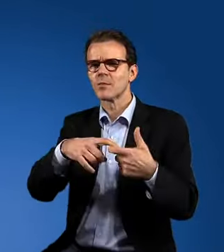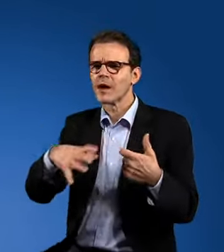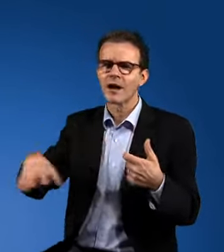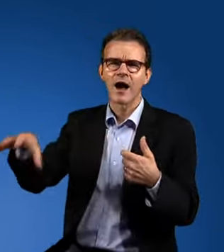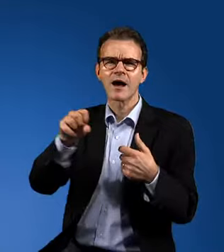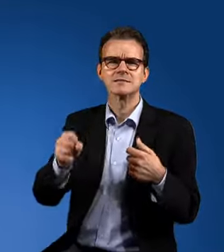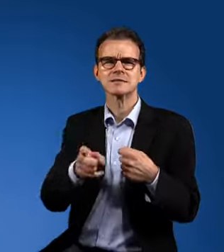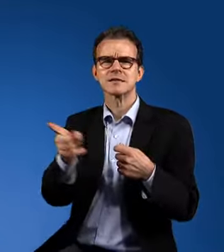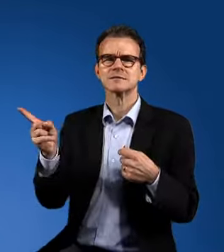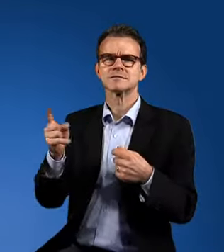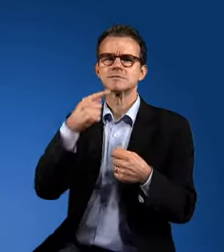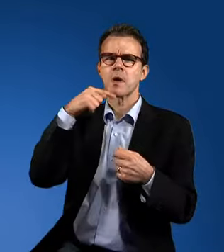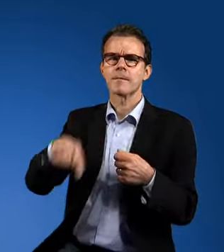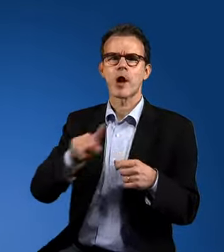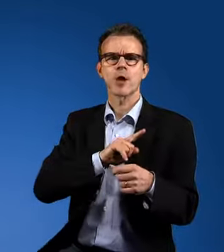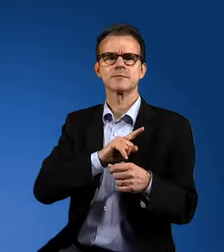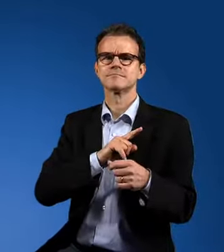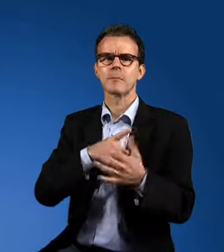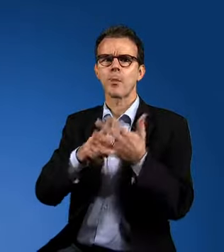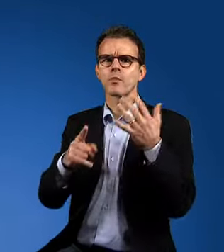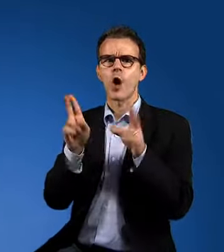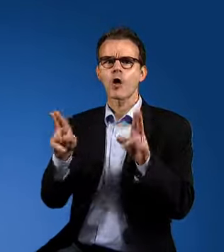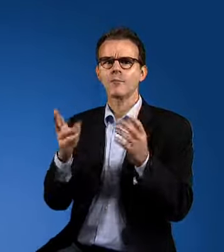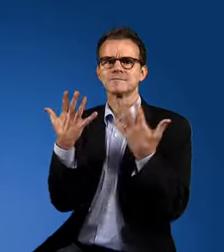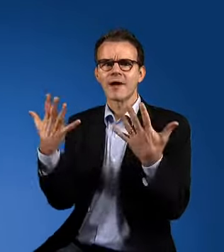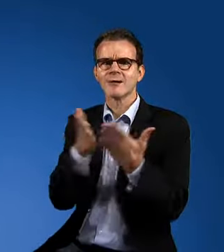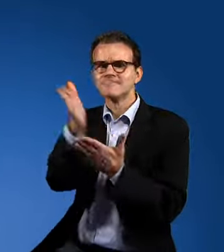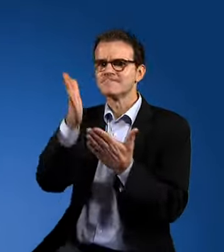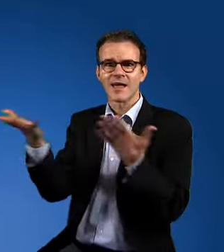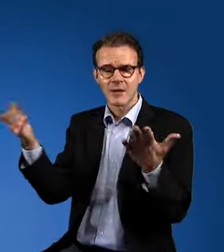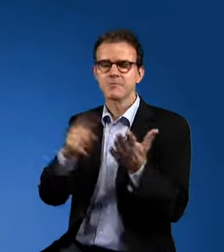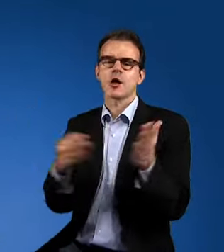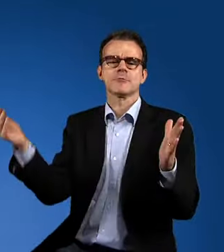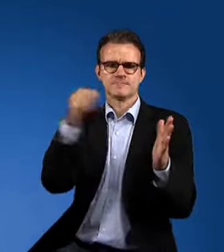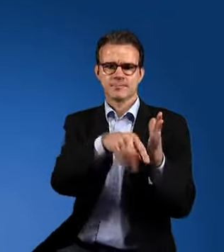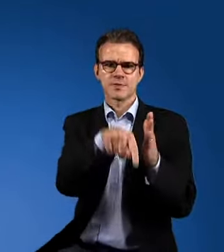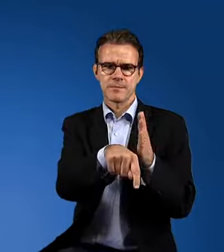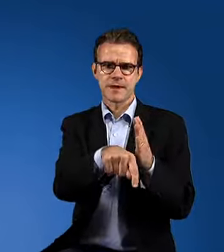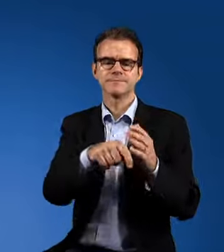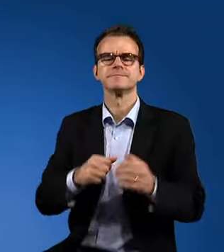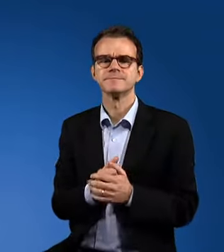se, että kaikki Suomessa käytössä olevat muut